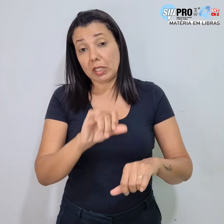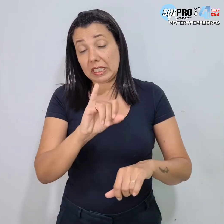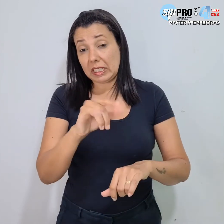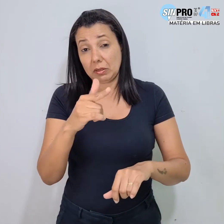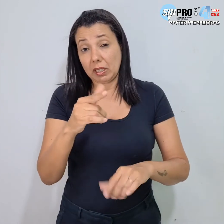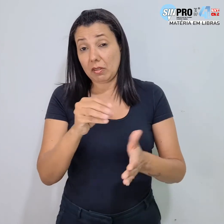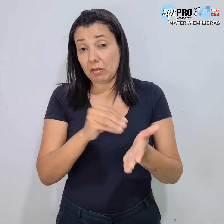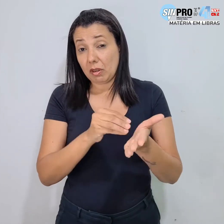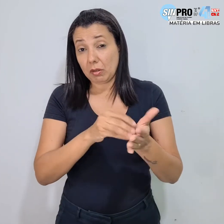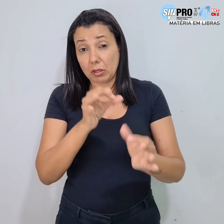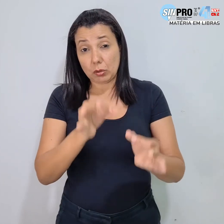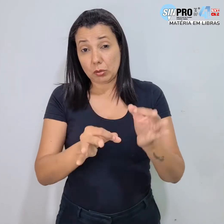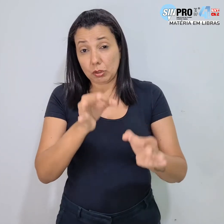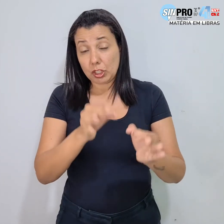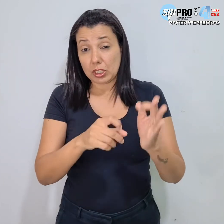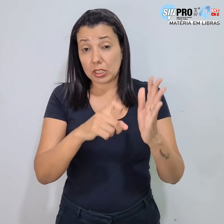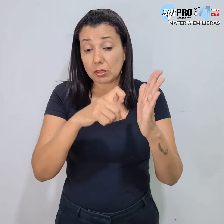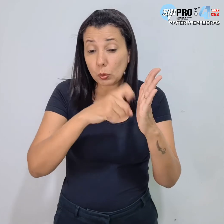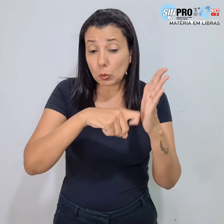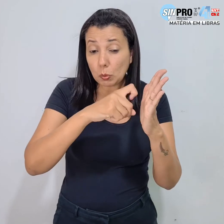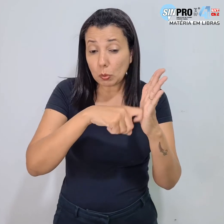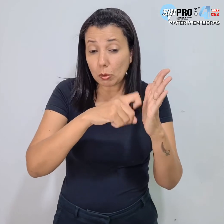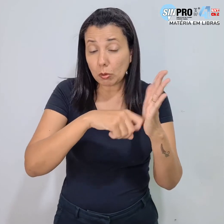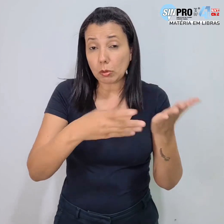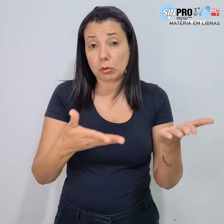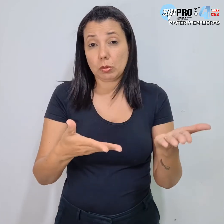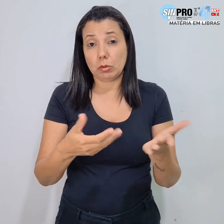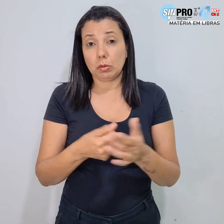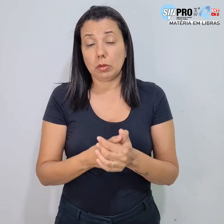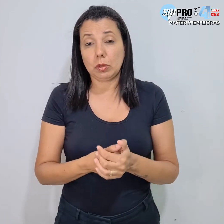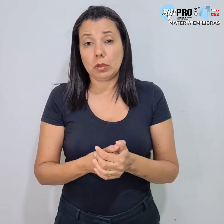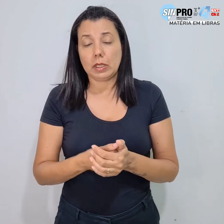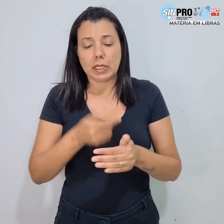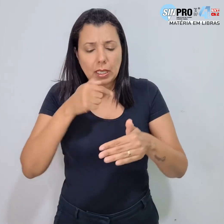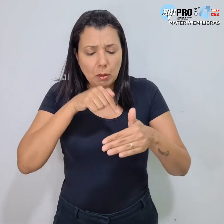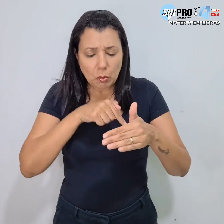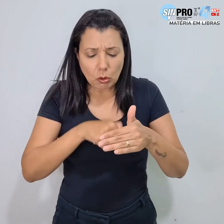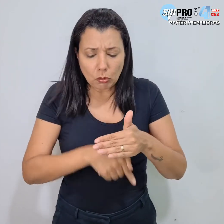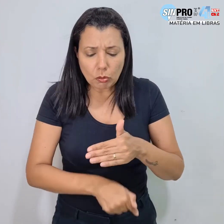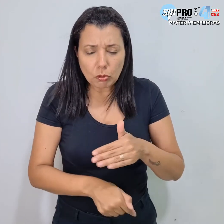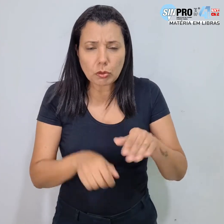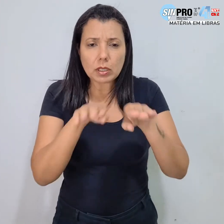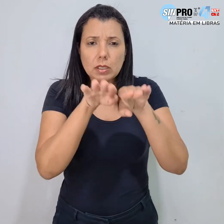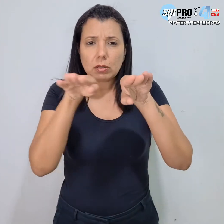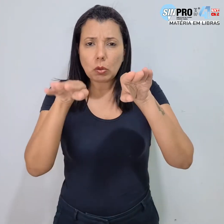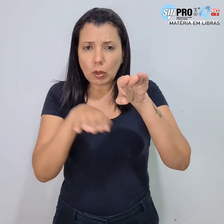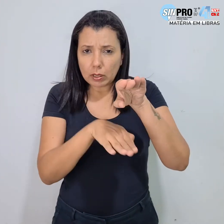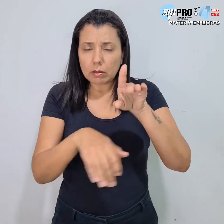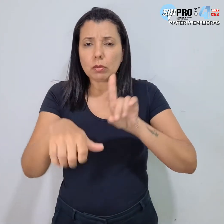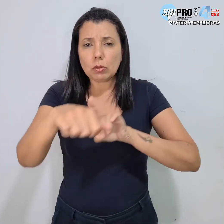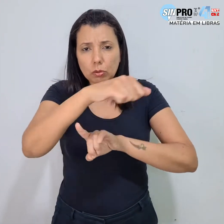Não bastassem as injustiças tributárias, que aprofundam as desigualdades sociais,